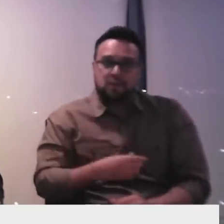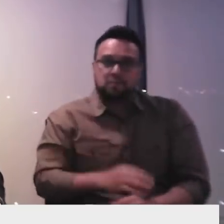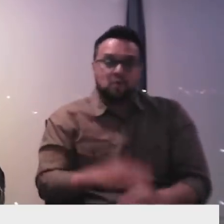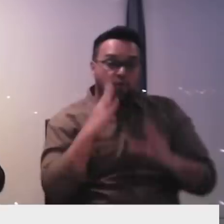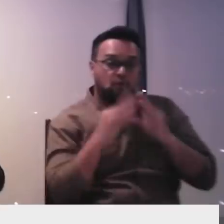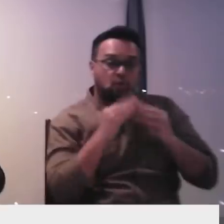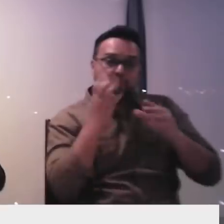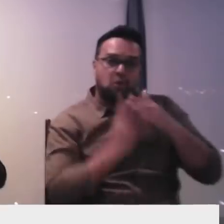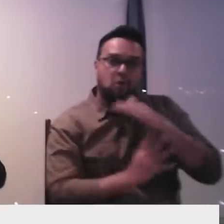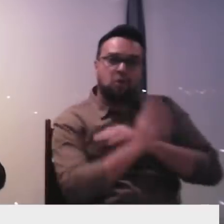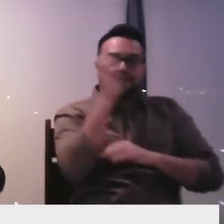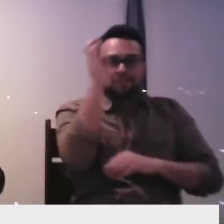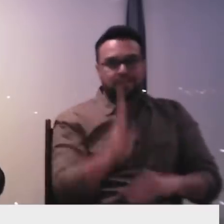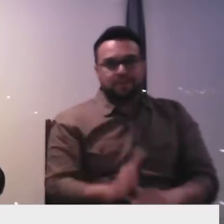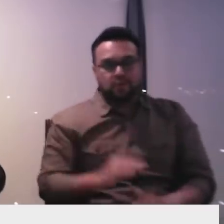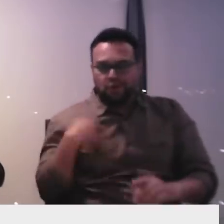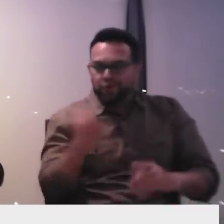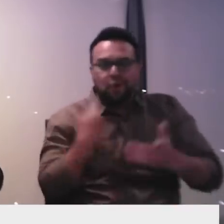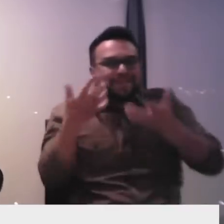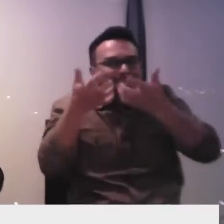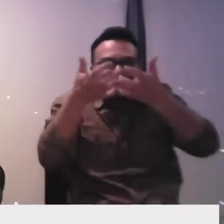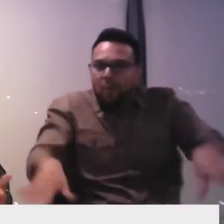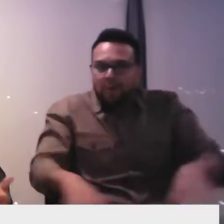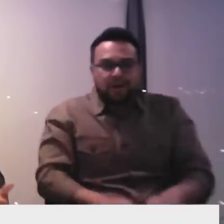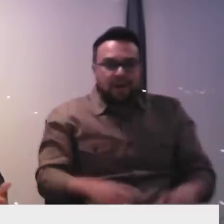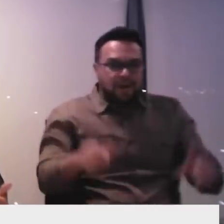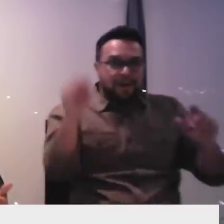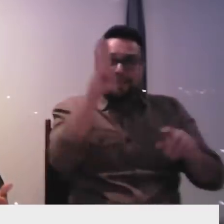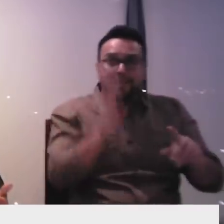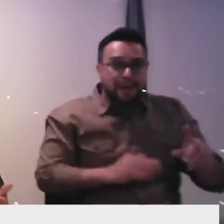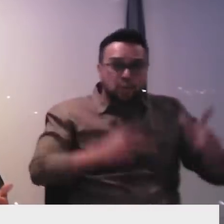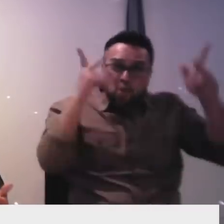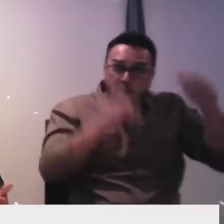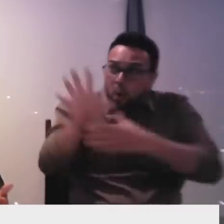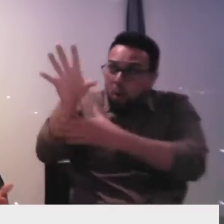Brasil. Nós não queremos isso para o nosso Brasil.